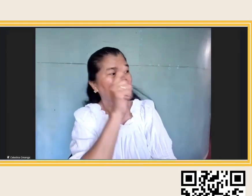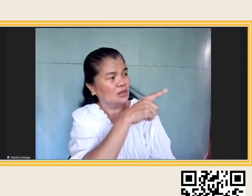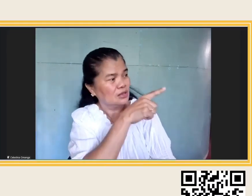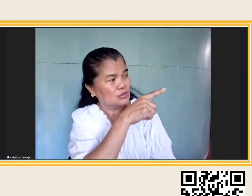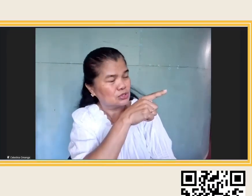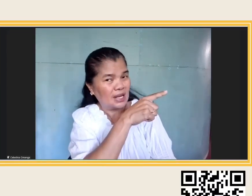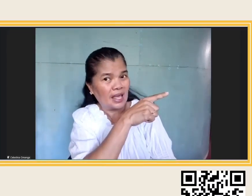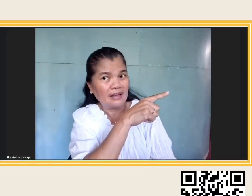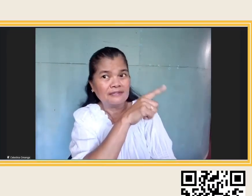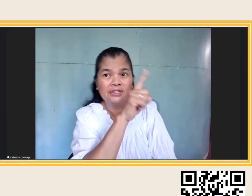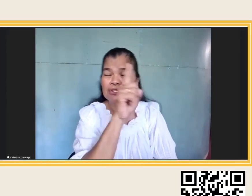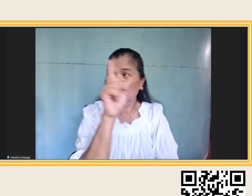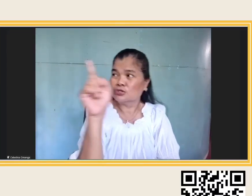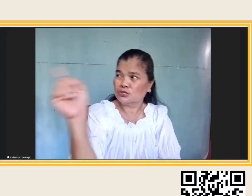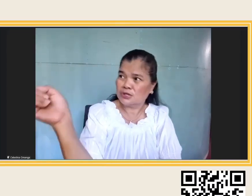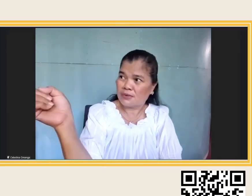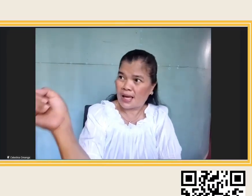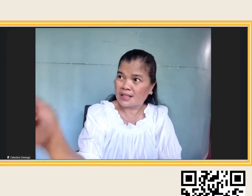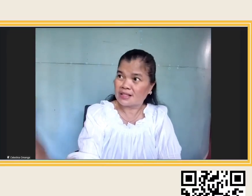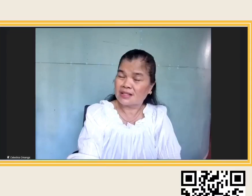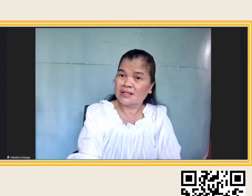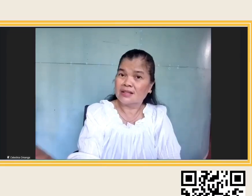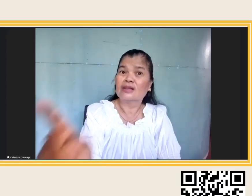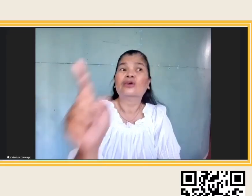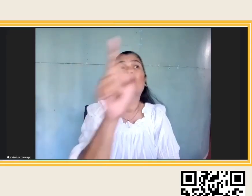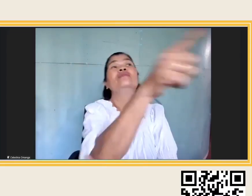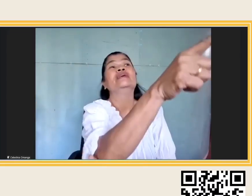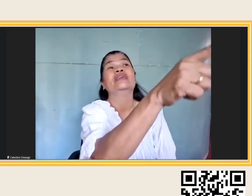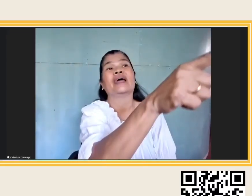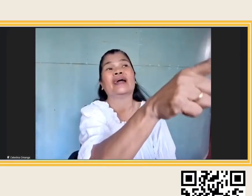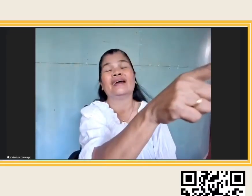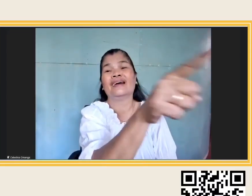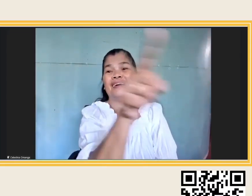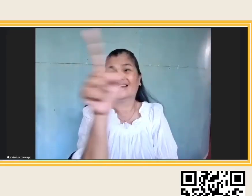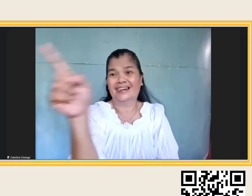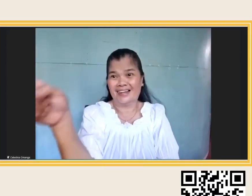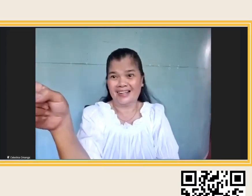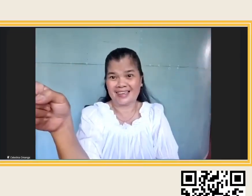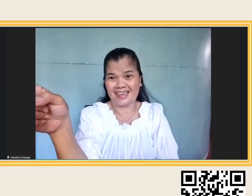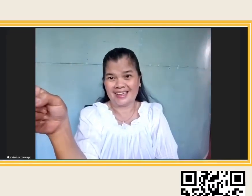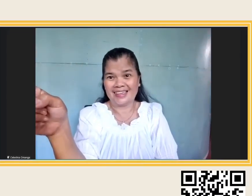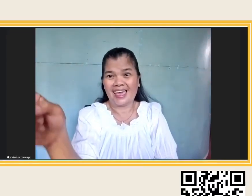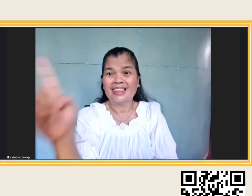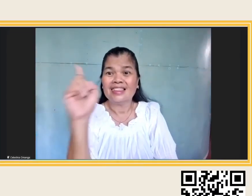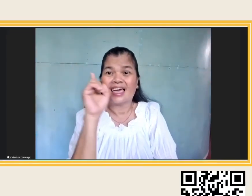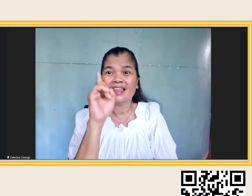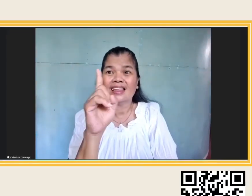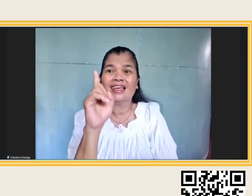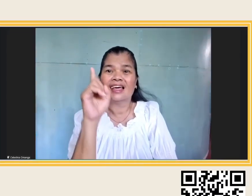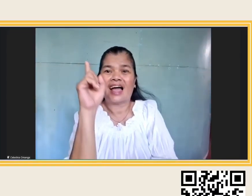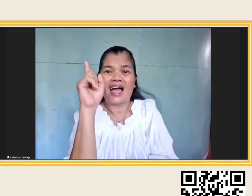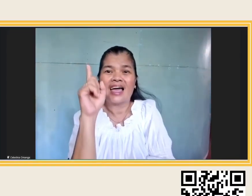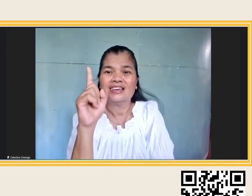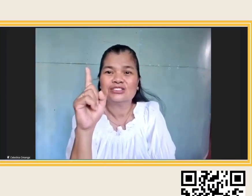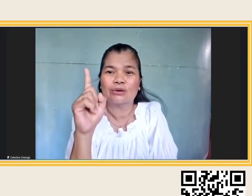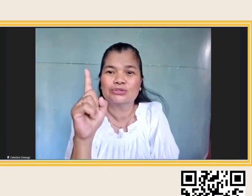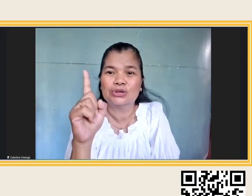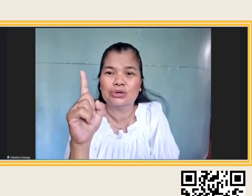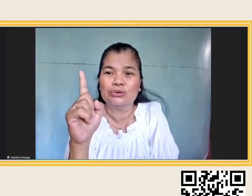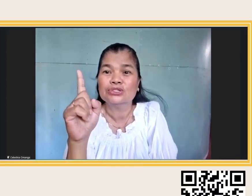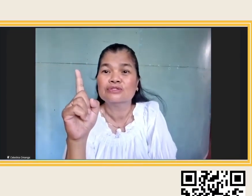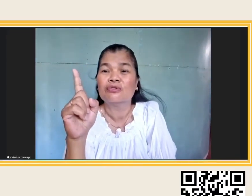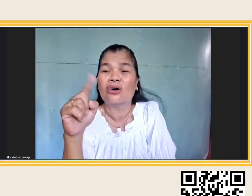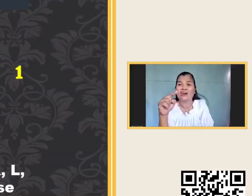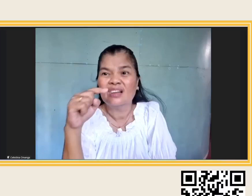pointing to the left, to the right, over there. Okay. And then, I is